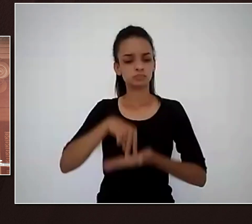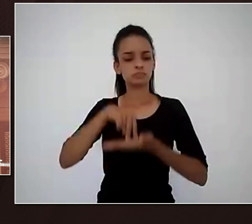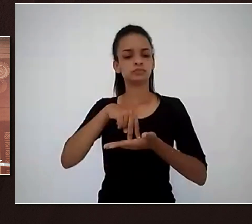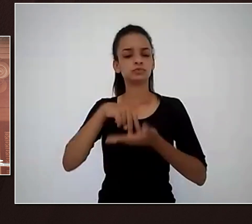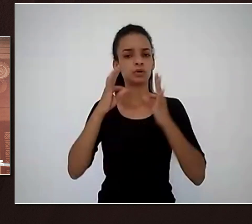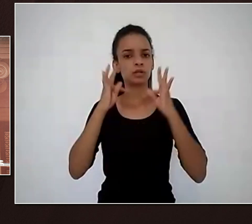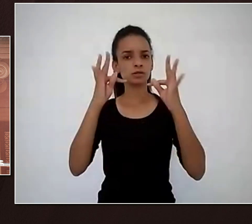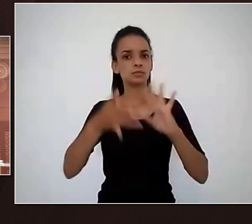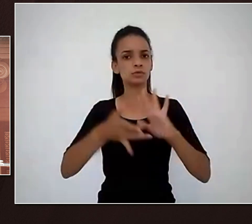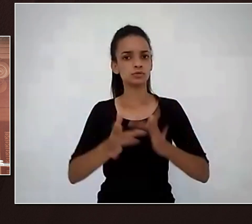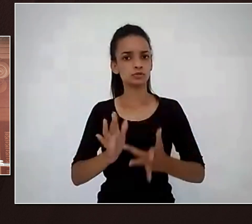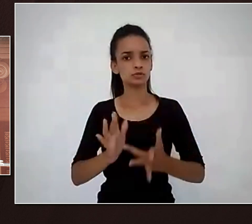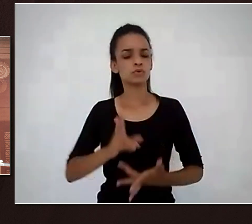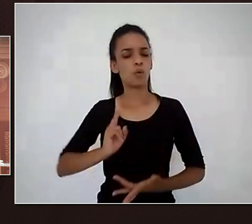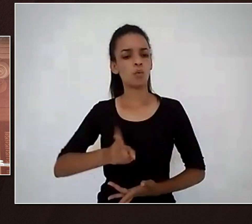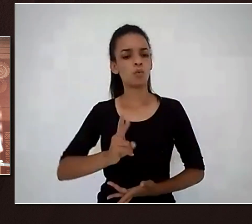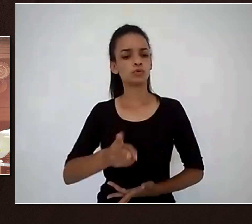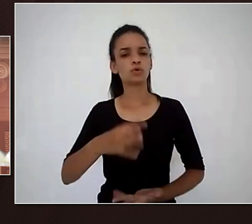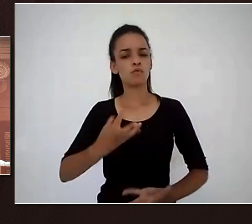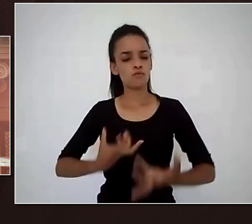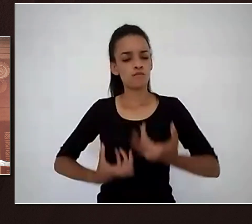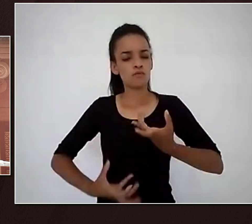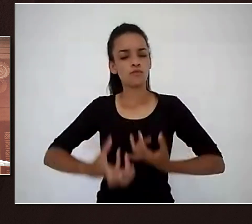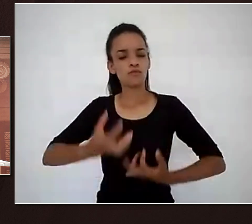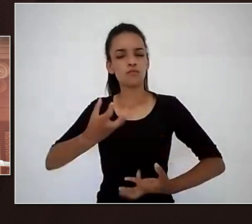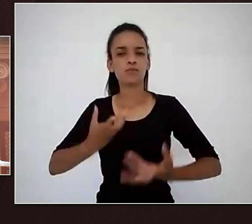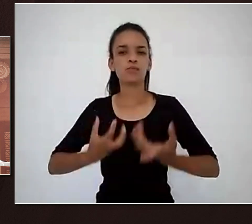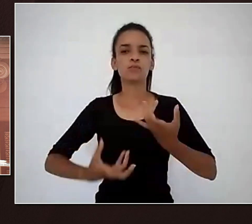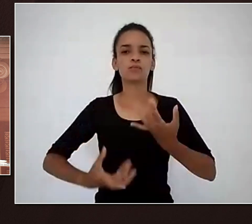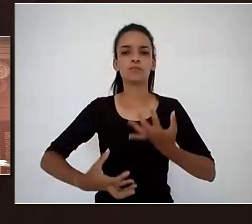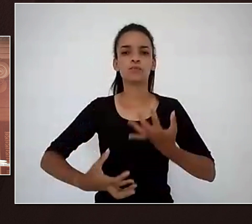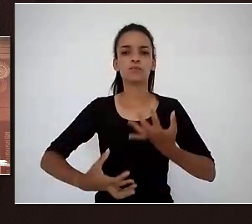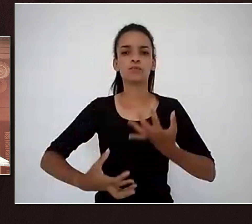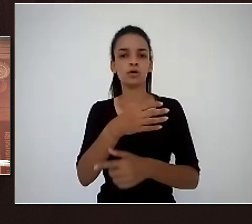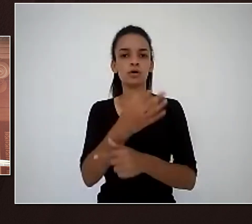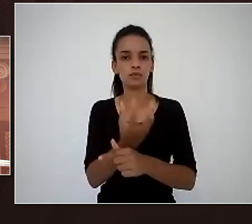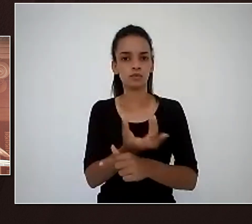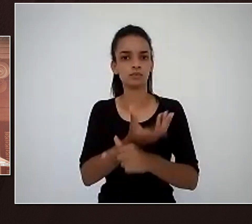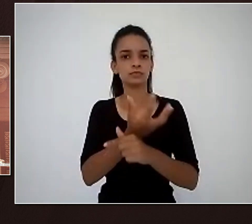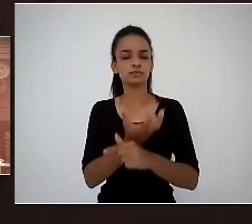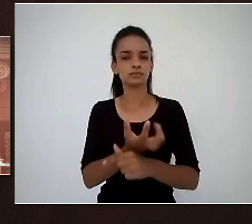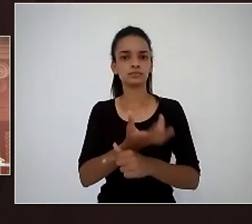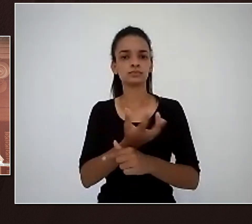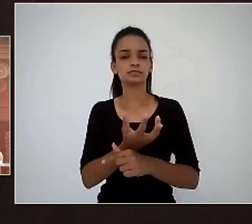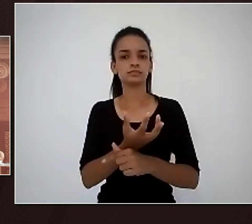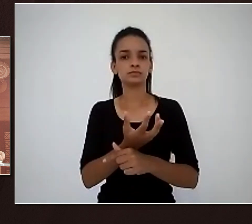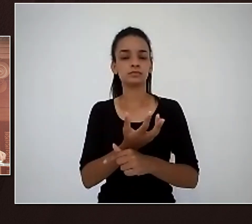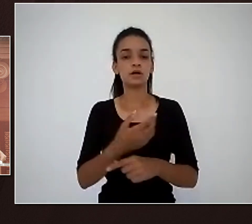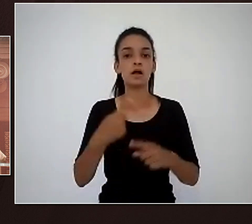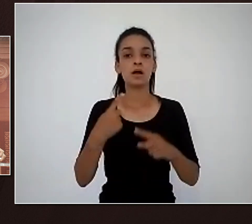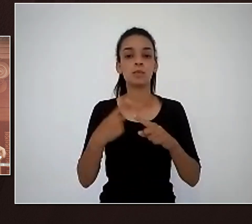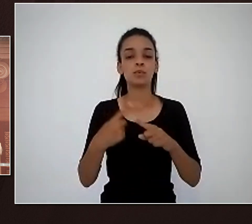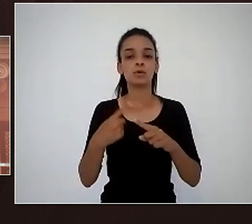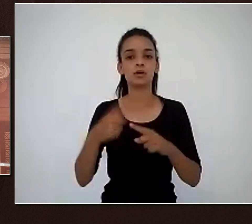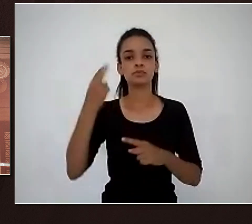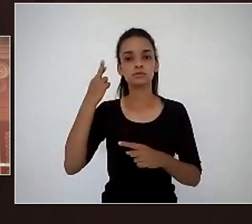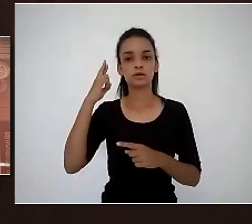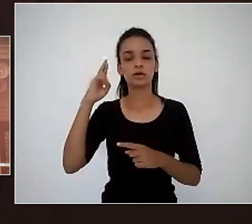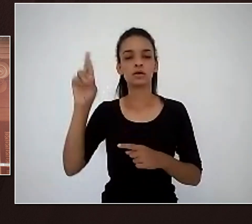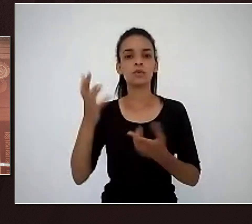fogo aceso nas lâmpadas. O Senhor quer fazer, com essa palavra, o Senhor quer fazer de